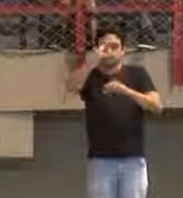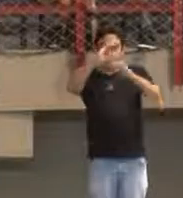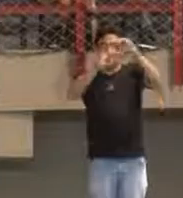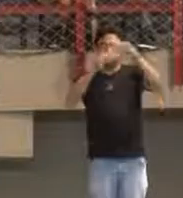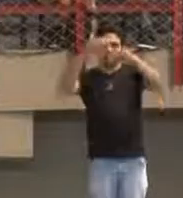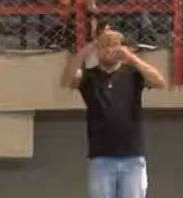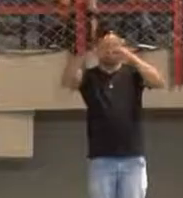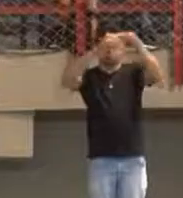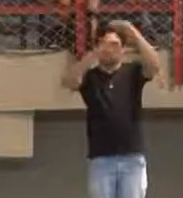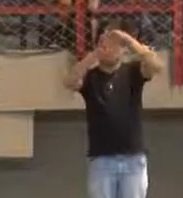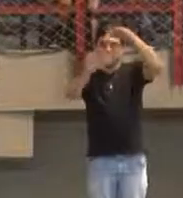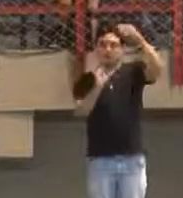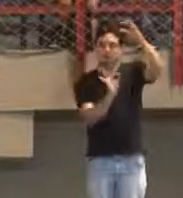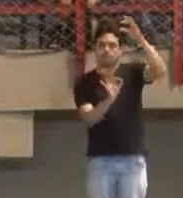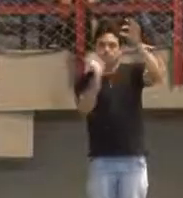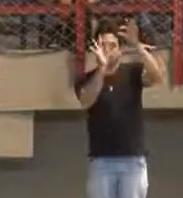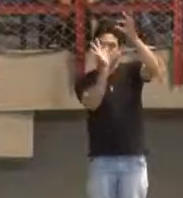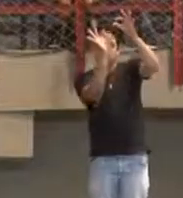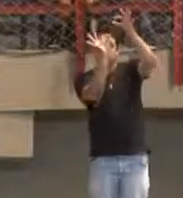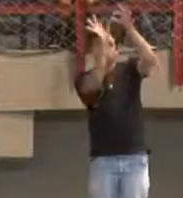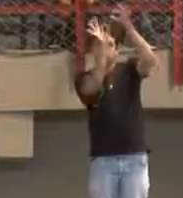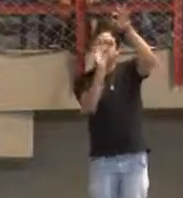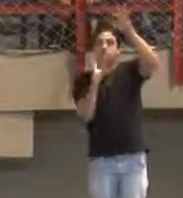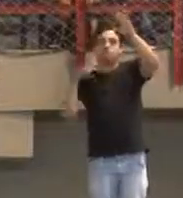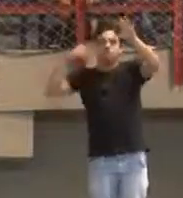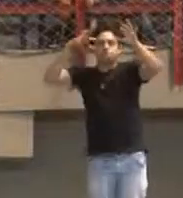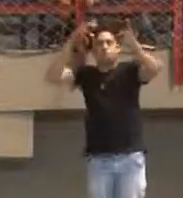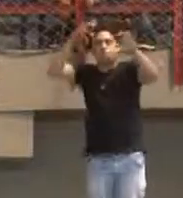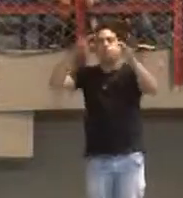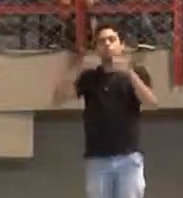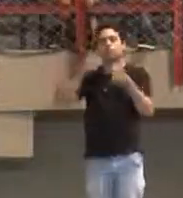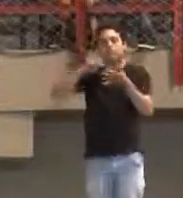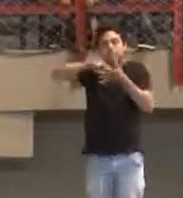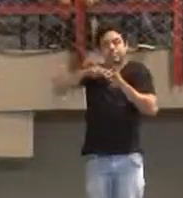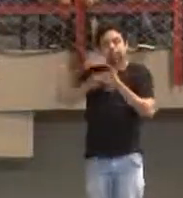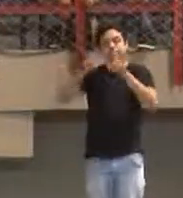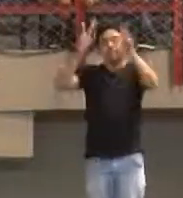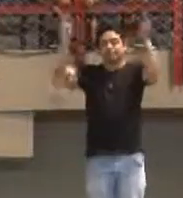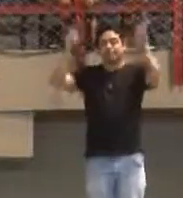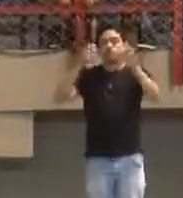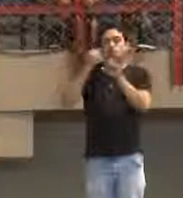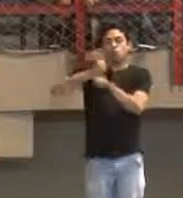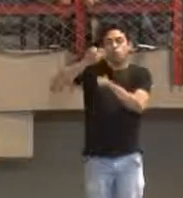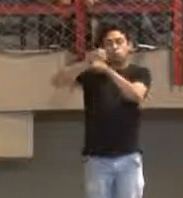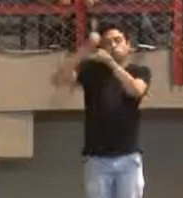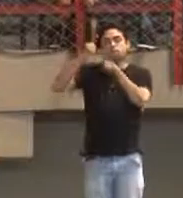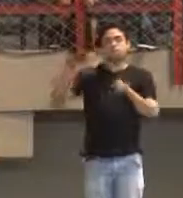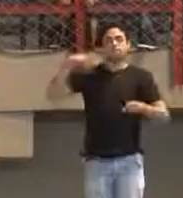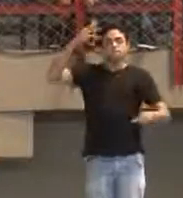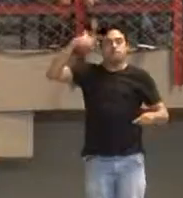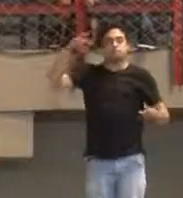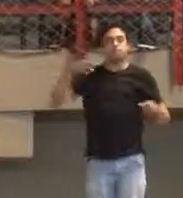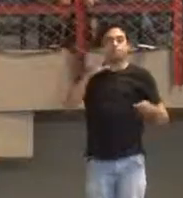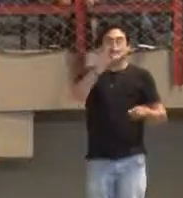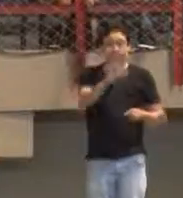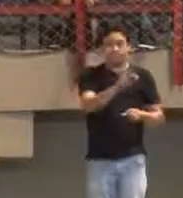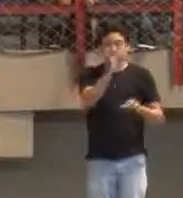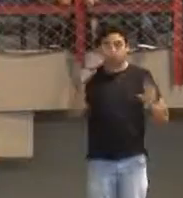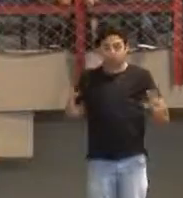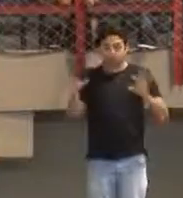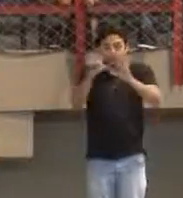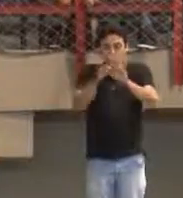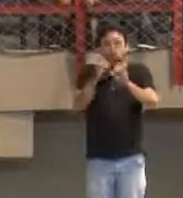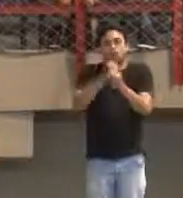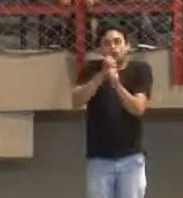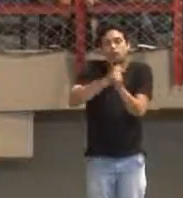as pedras bem direitinho e fazer a música dele chamada Construção. Literatura e música se juntam de novo lá nos